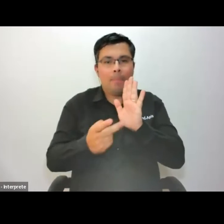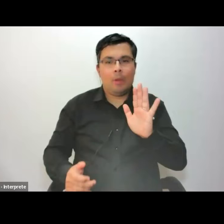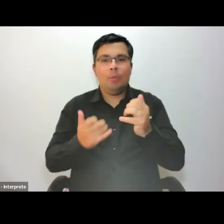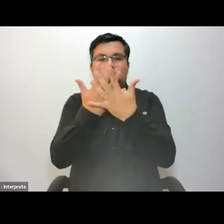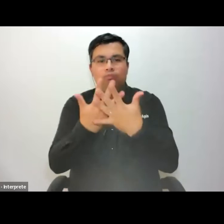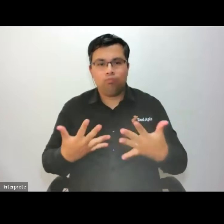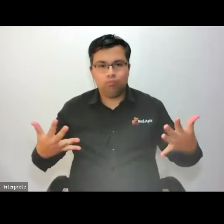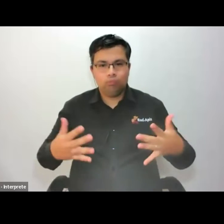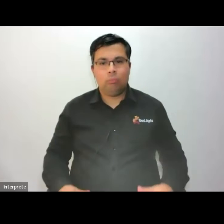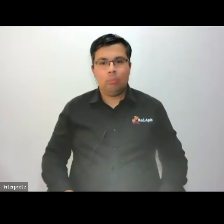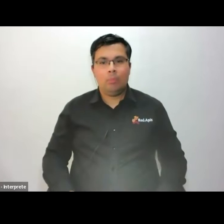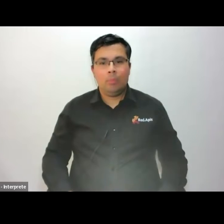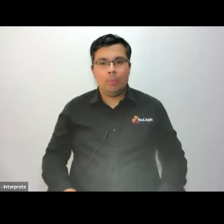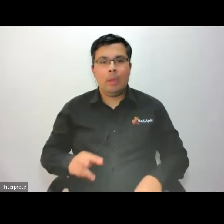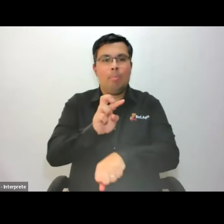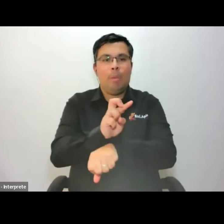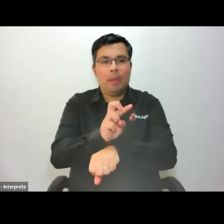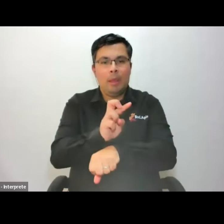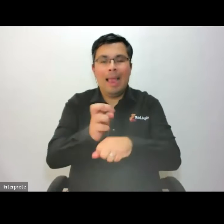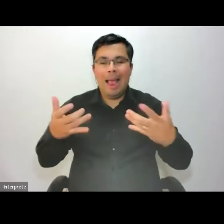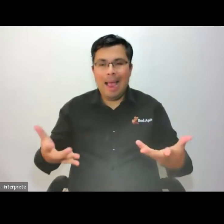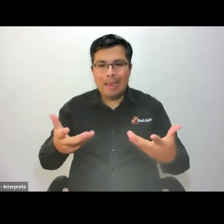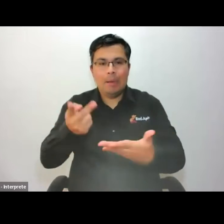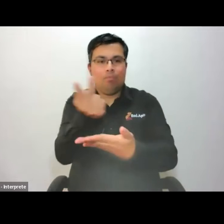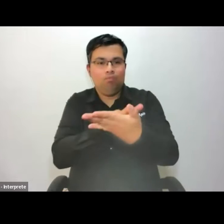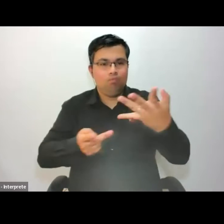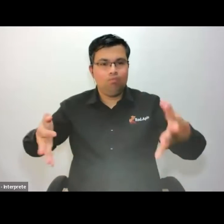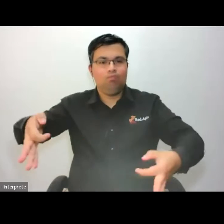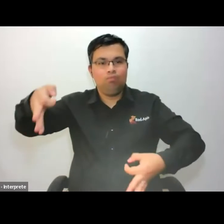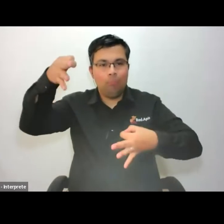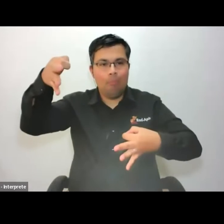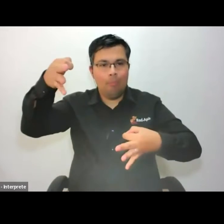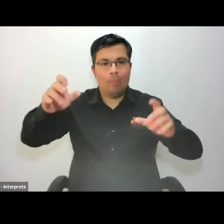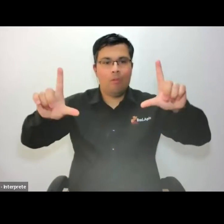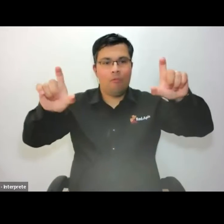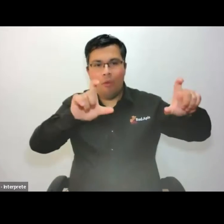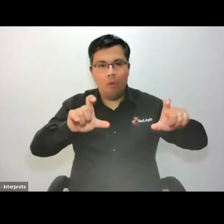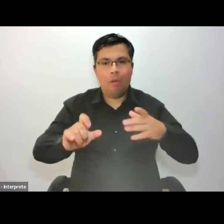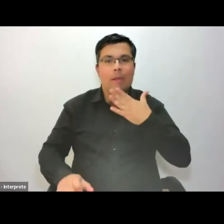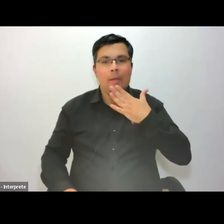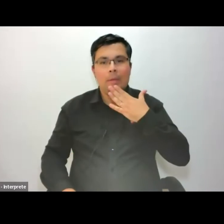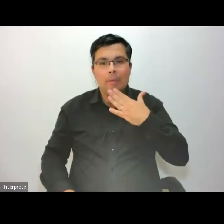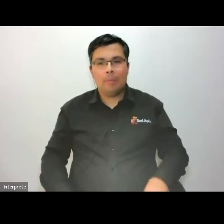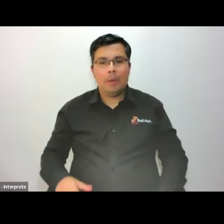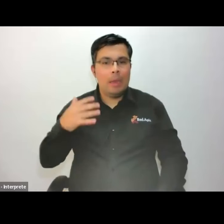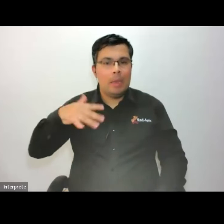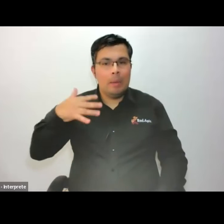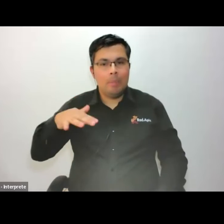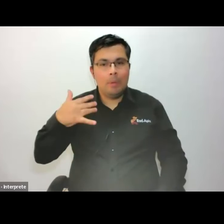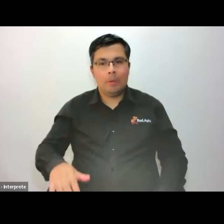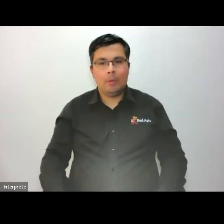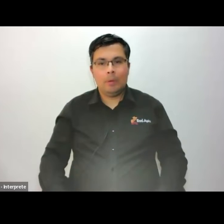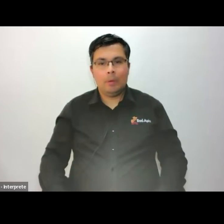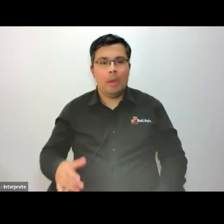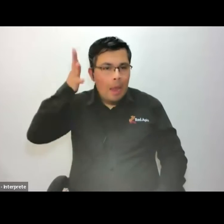infografías, ahí vienen los documentos que van a ser emanados de este ministerio. Necesitamos fortalecer la capacitación a asistentes